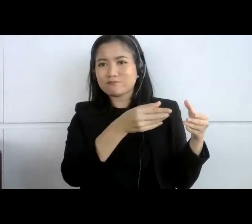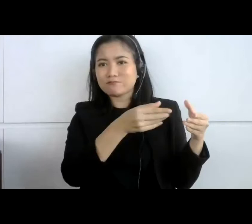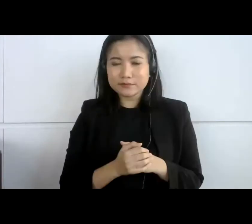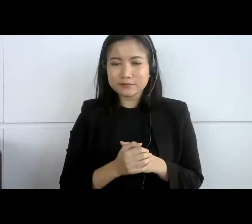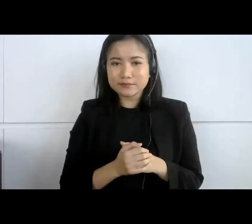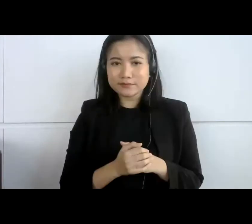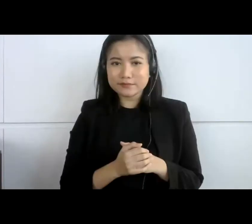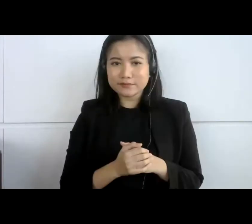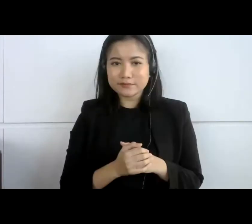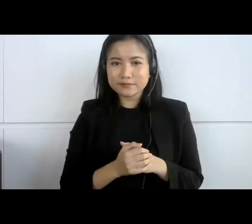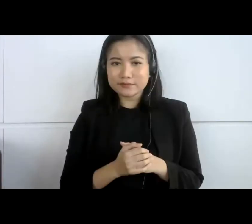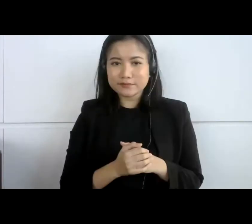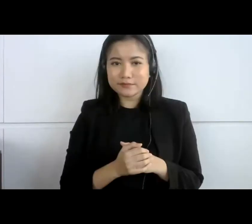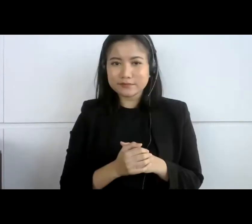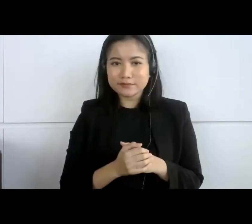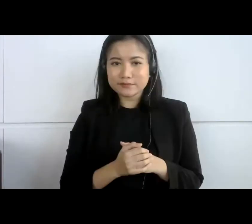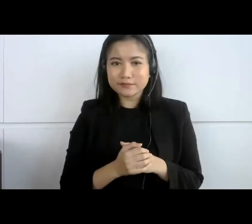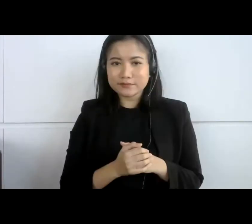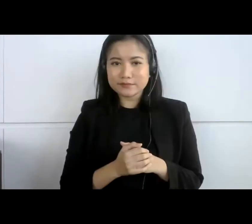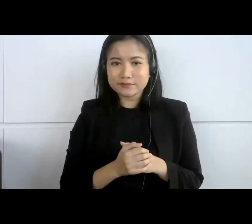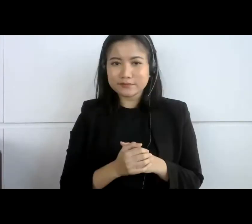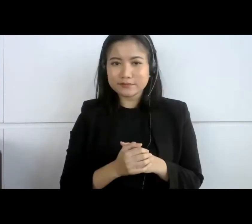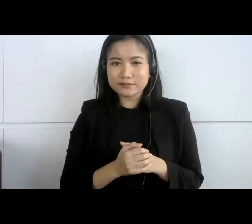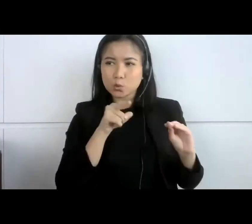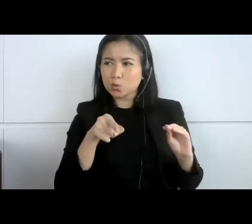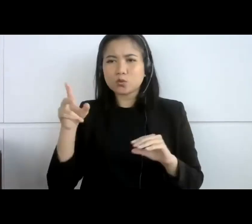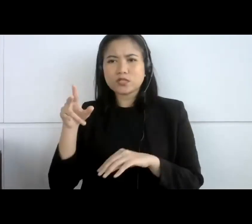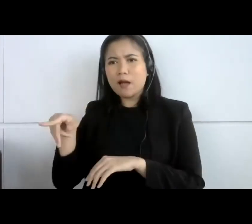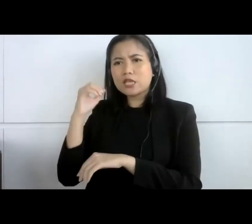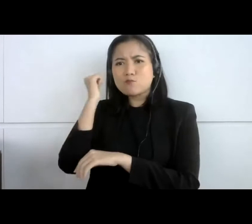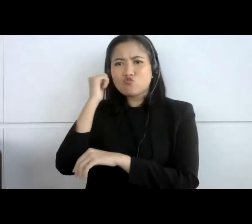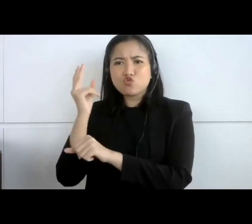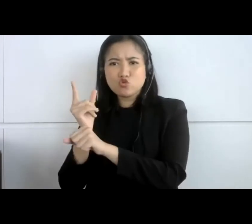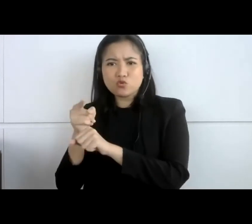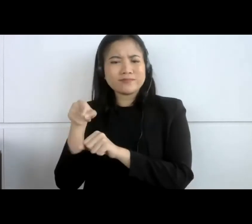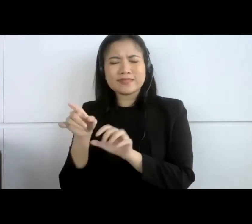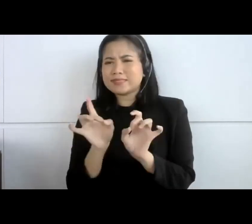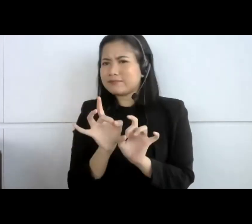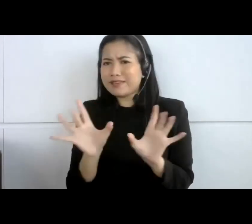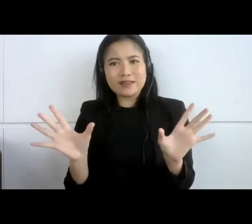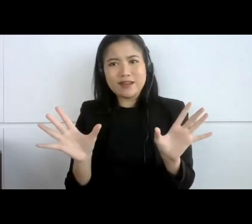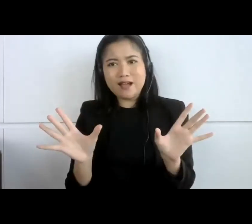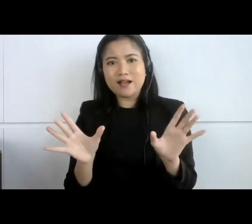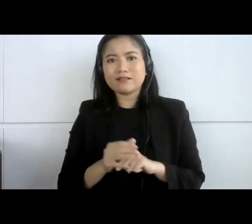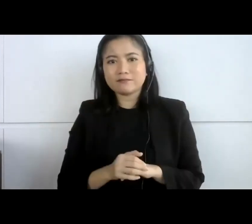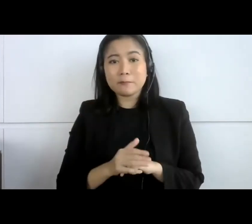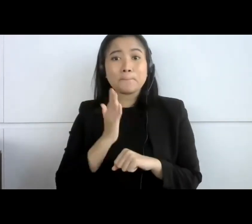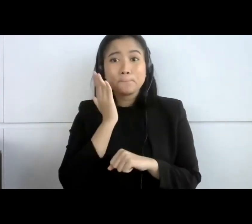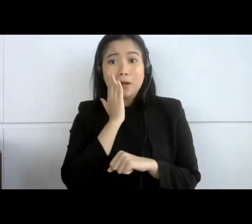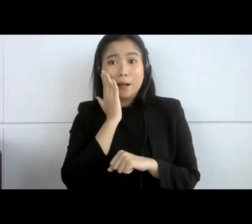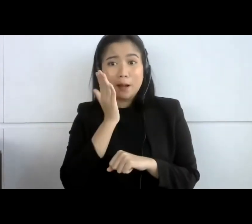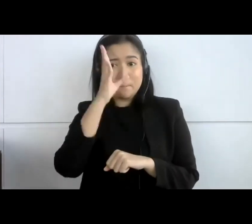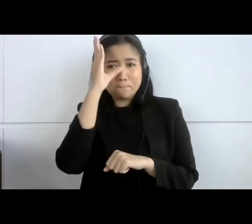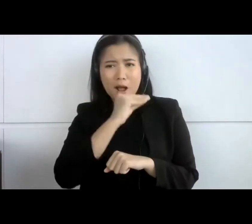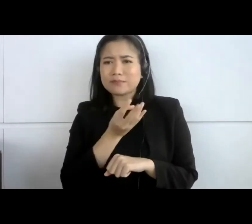sekolah. Tidak sama dengan ibu guru, Mama hanya paham sedikit saja, tetapi guru menjelaskan